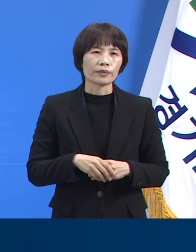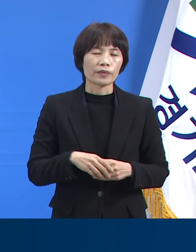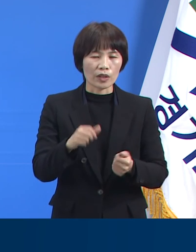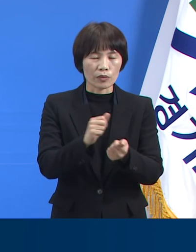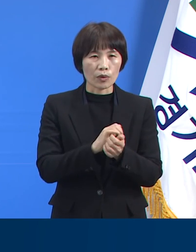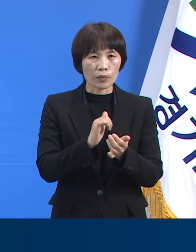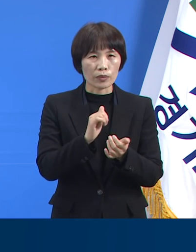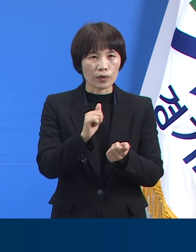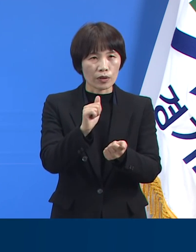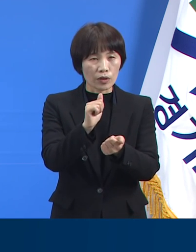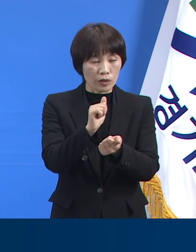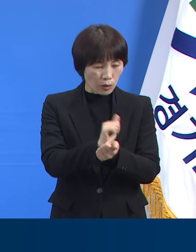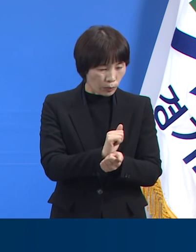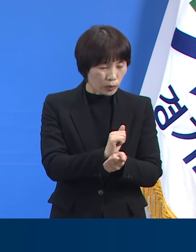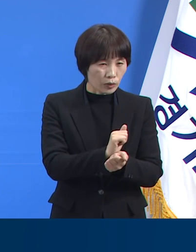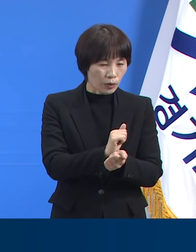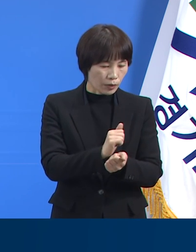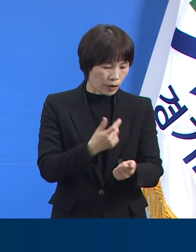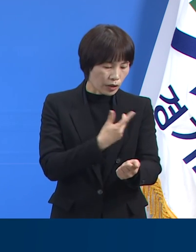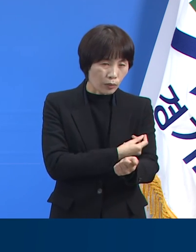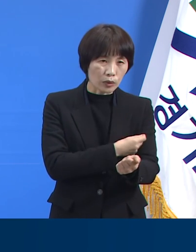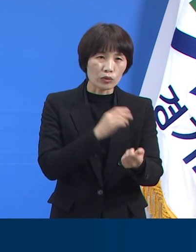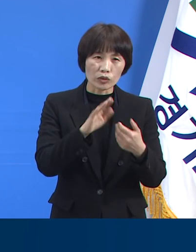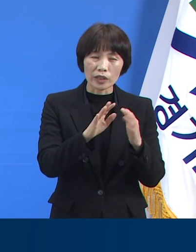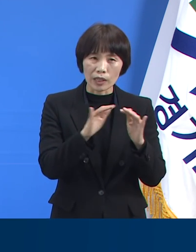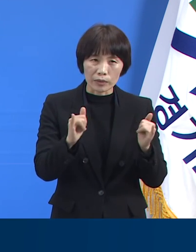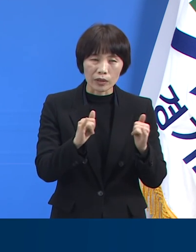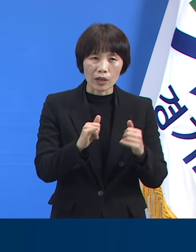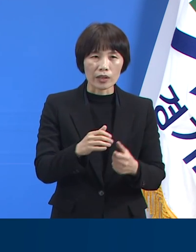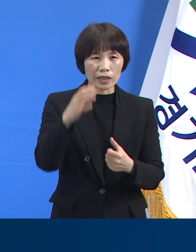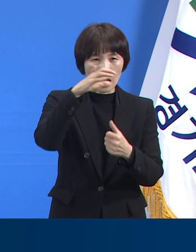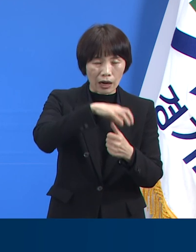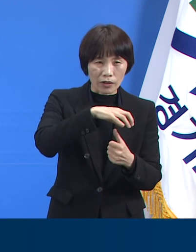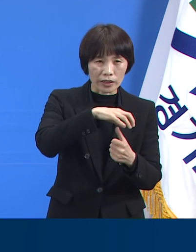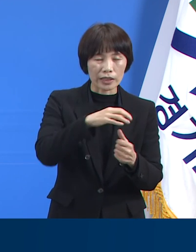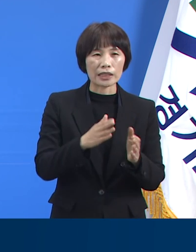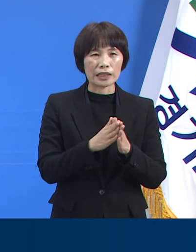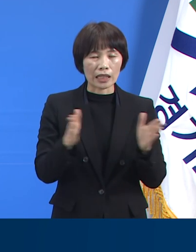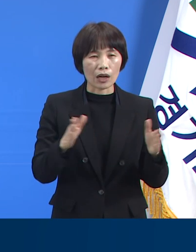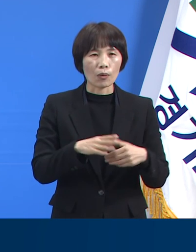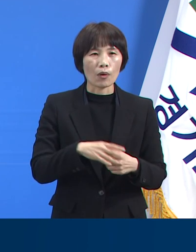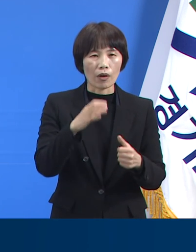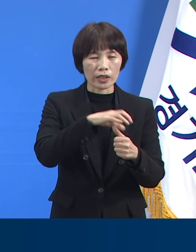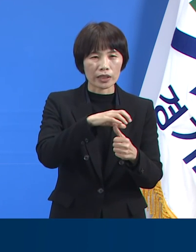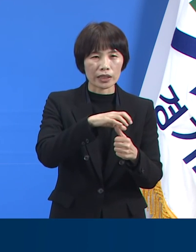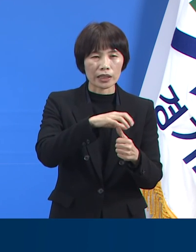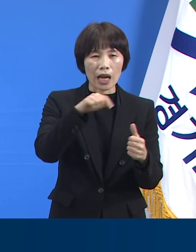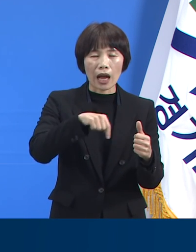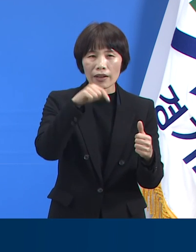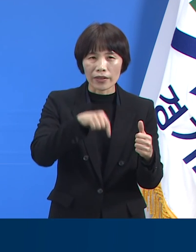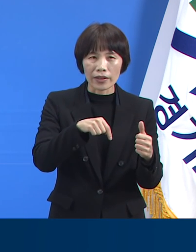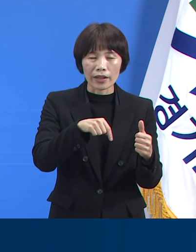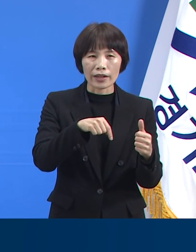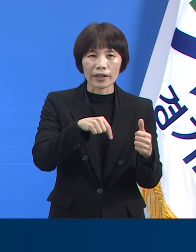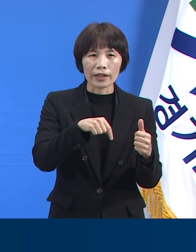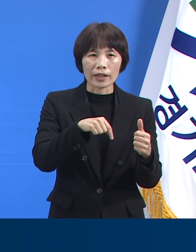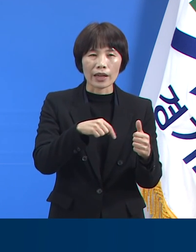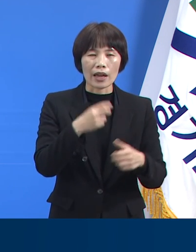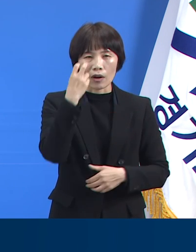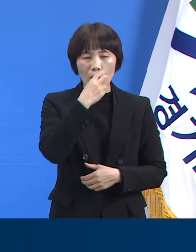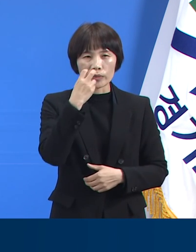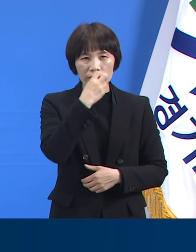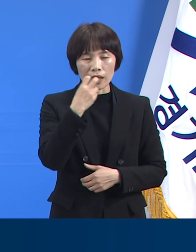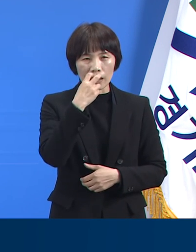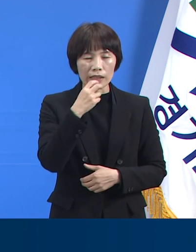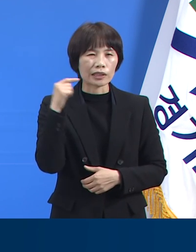완료한 경우에라 하더라도 14일간의 자가격리를 실시하고 격리기간 중 진단검사를 3회 실시하는 등